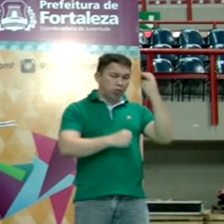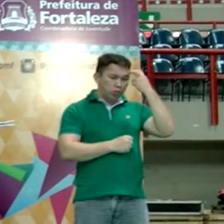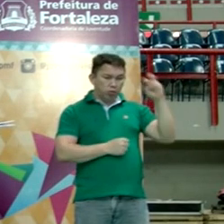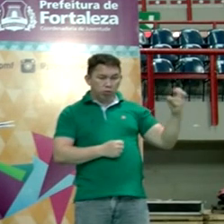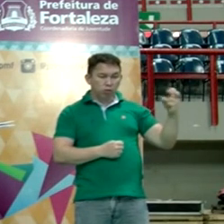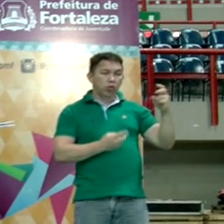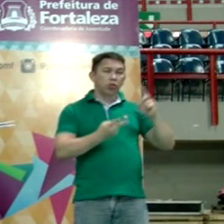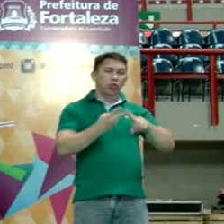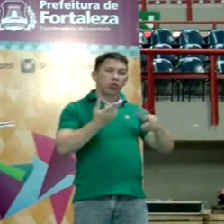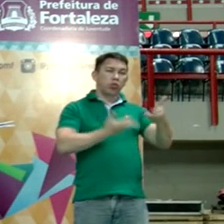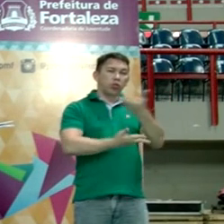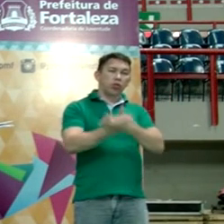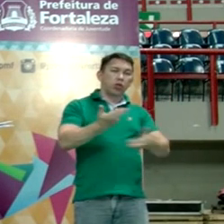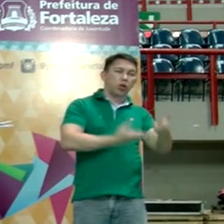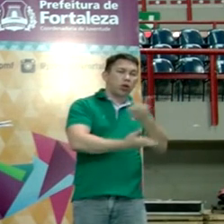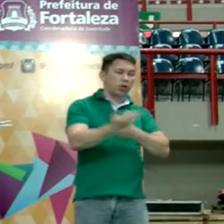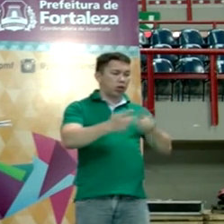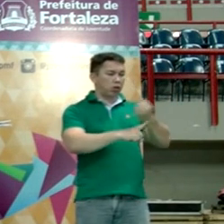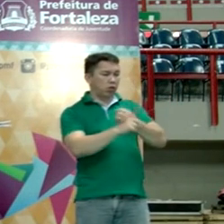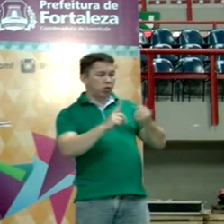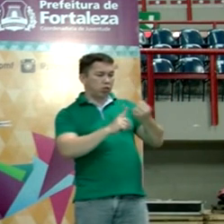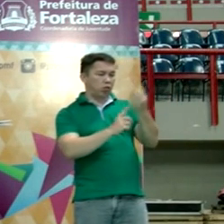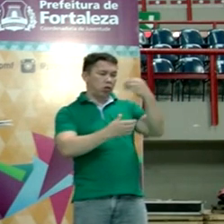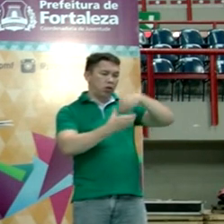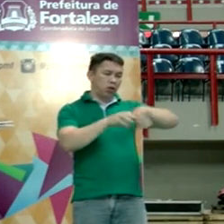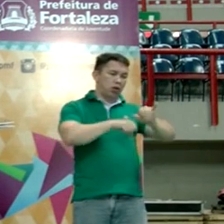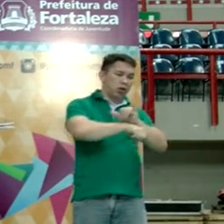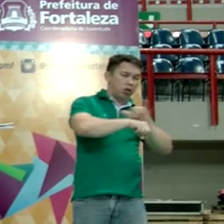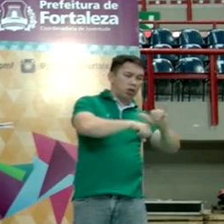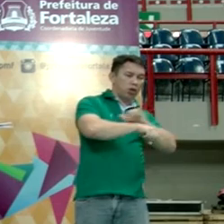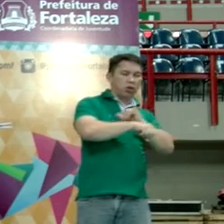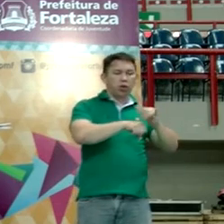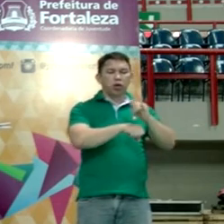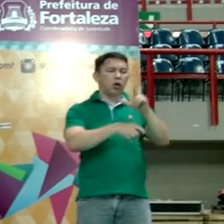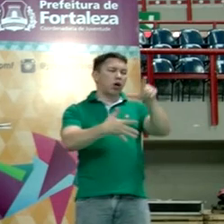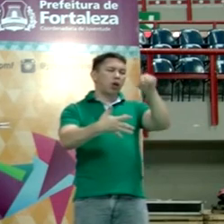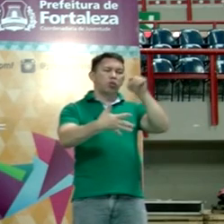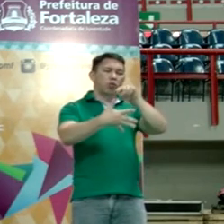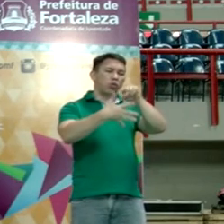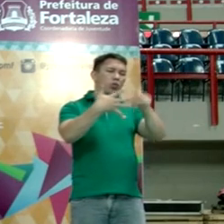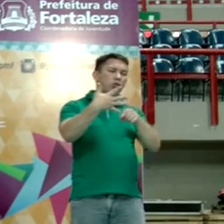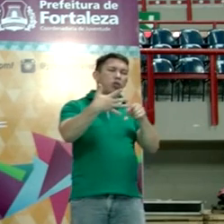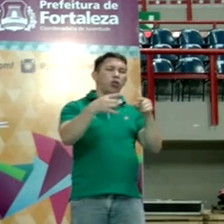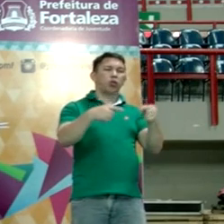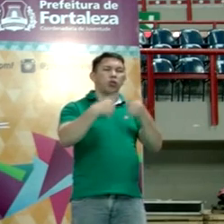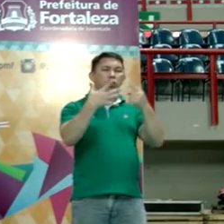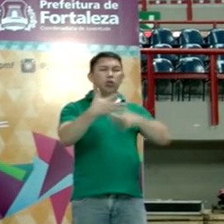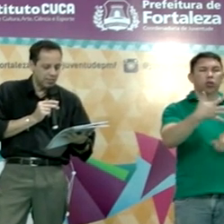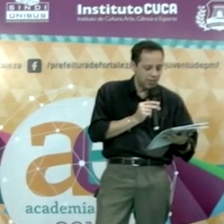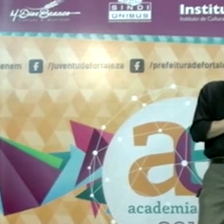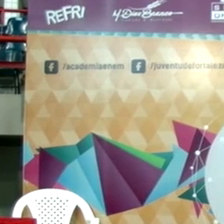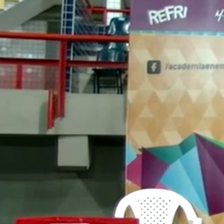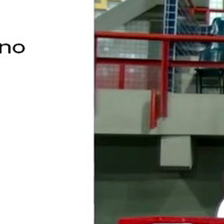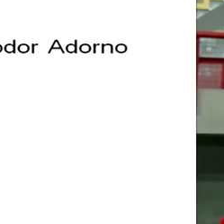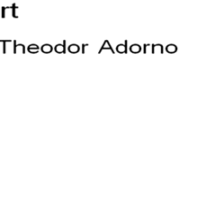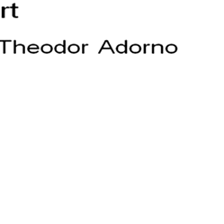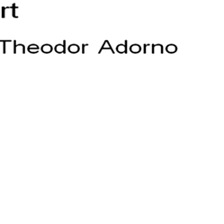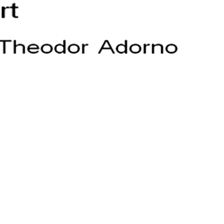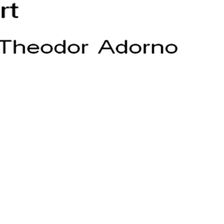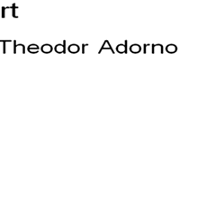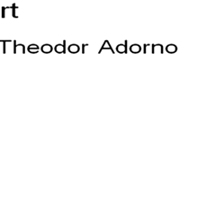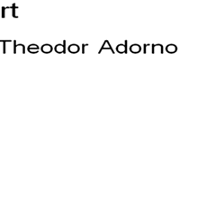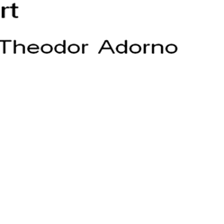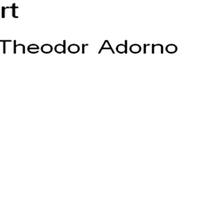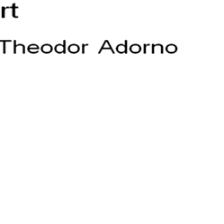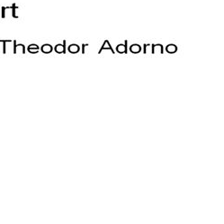cultural e da relação entre a sociedade em Adorno, assinale a alternativa correta. Olha aí a letra A de novo, minha criancinha, olha lá.